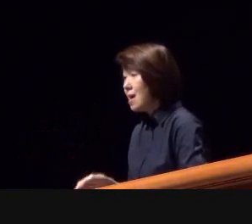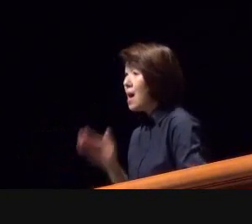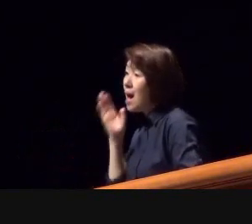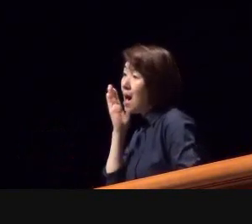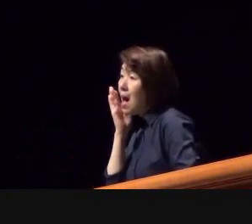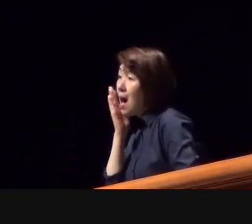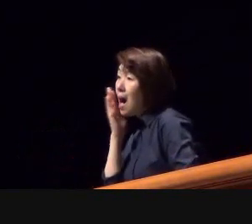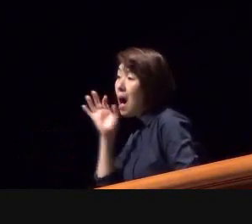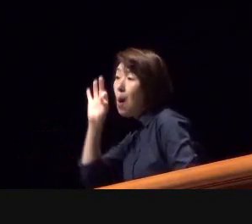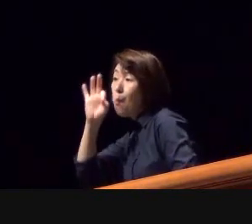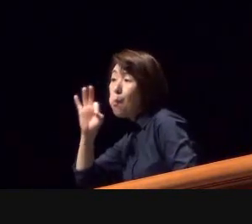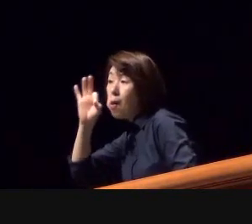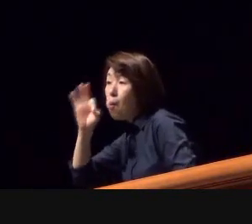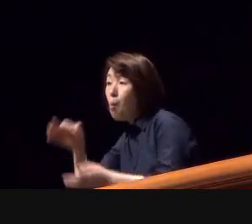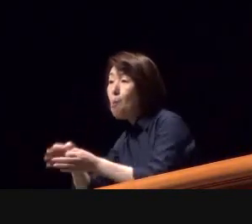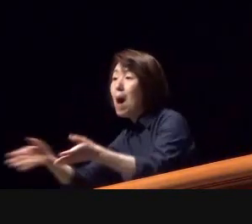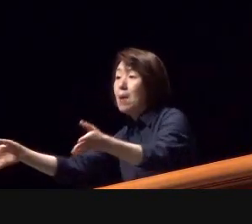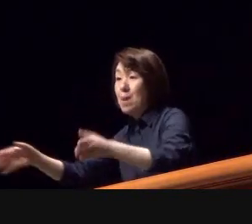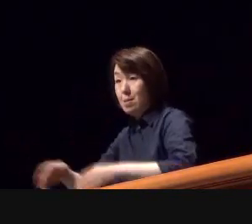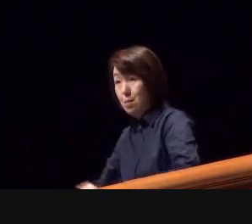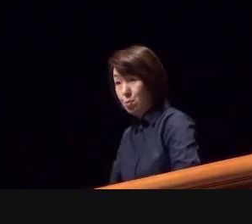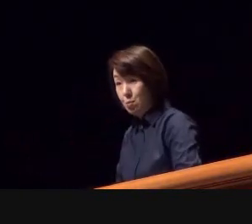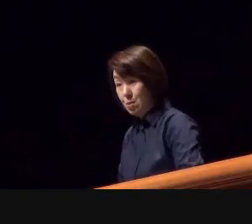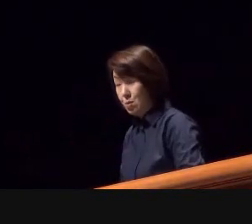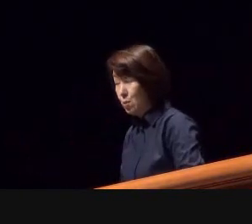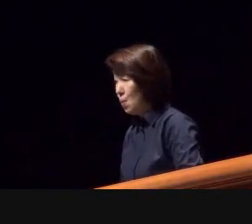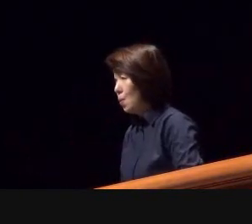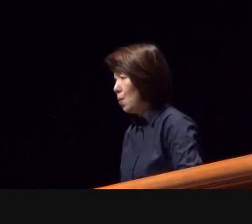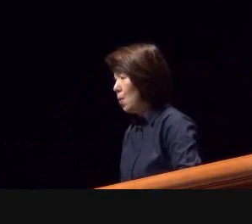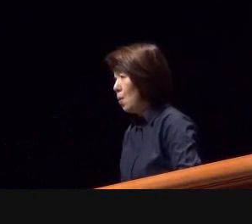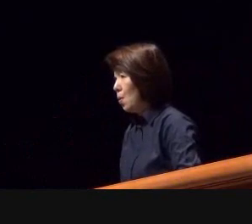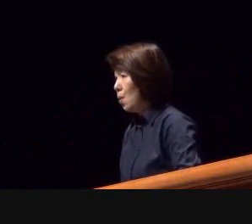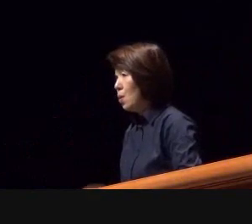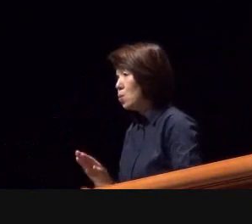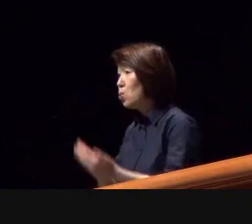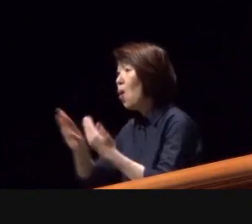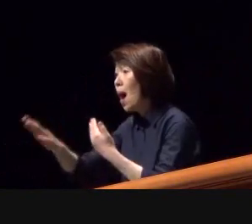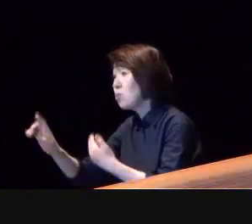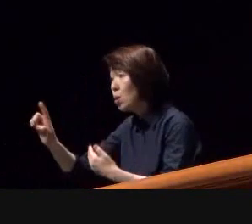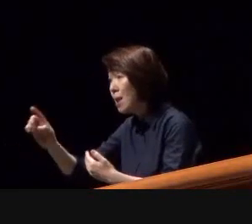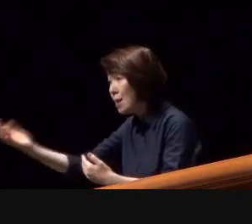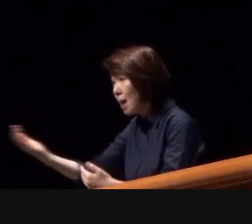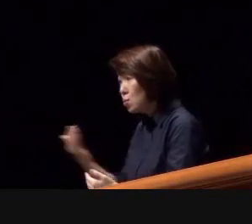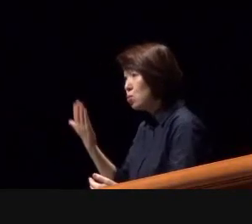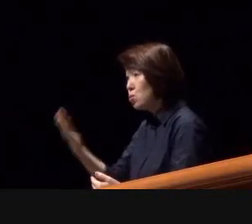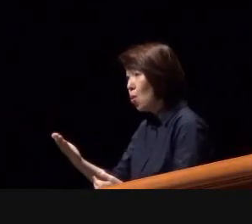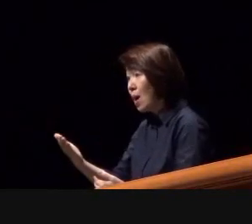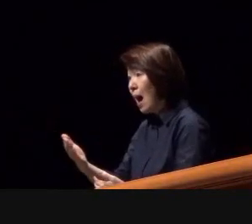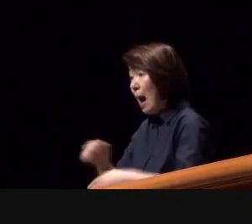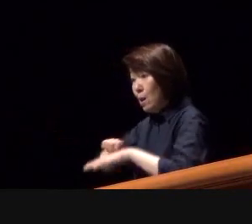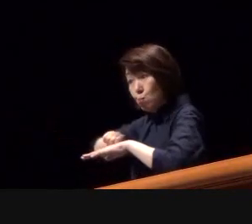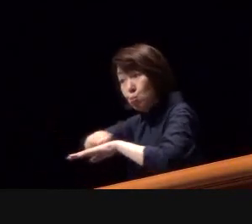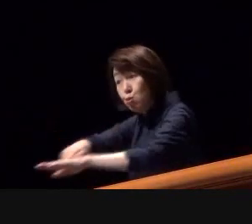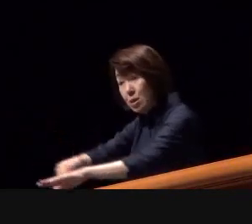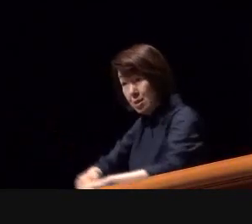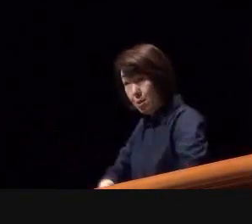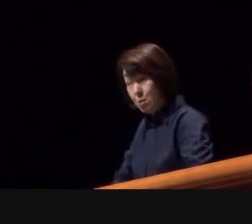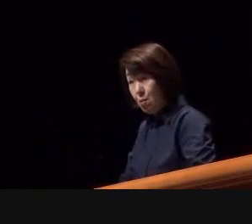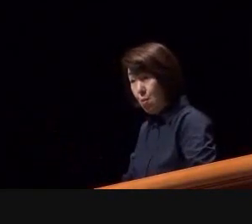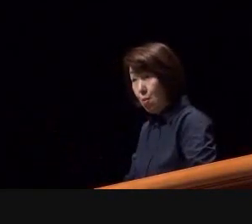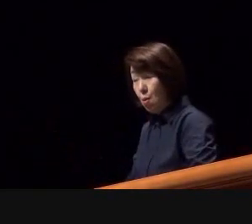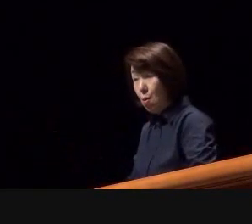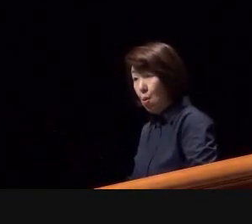まいて、雨、甘い雨、その後に何が来るか 無知です。無知、芝